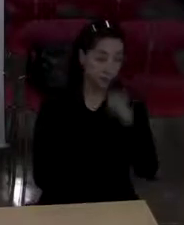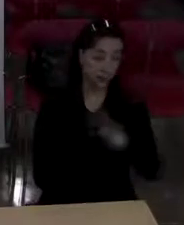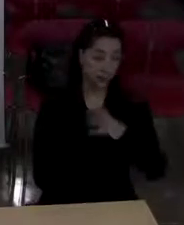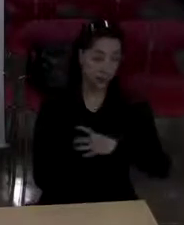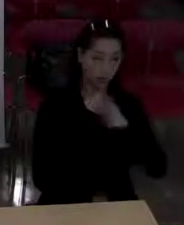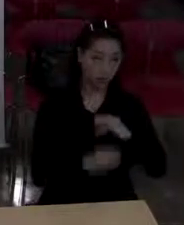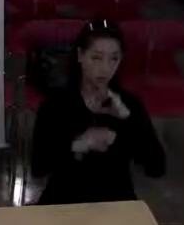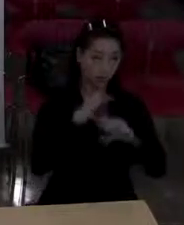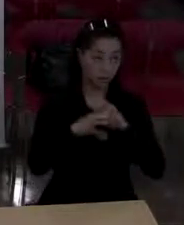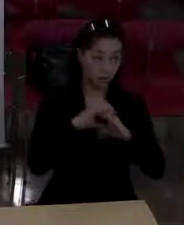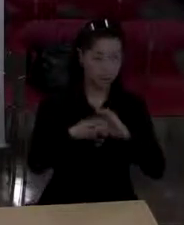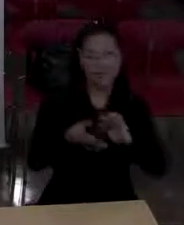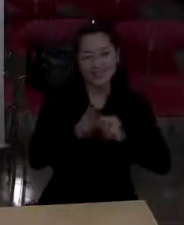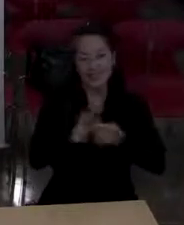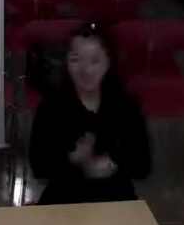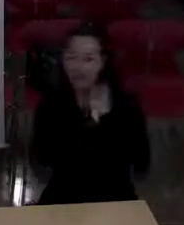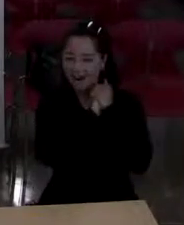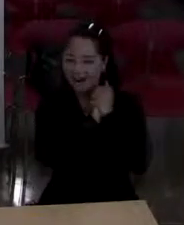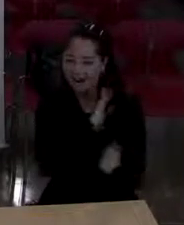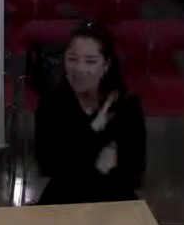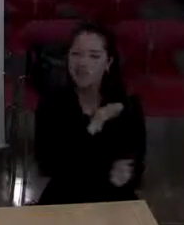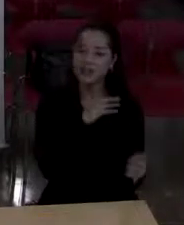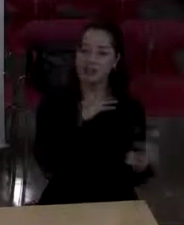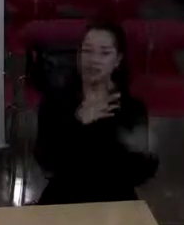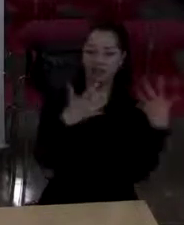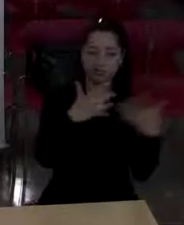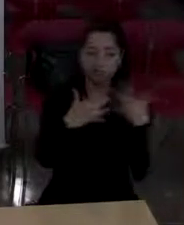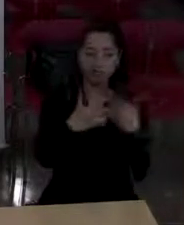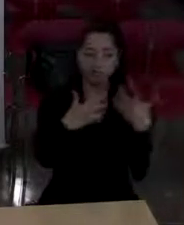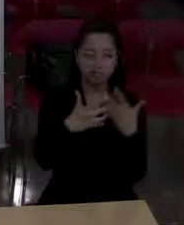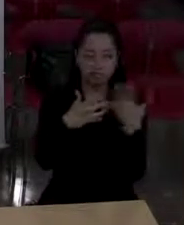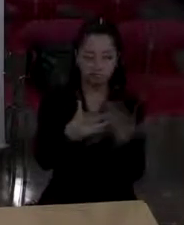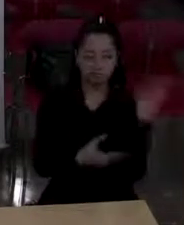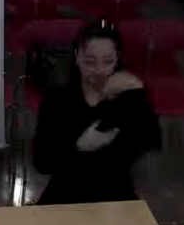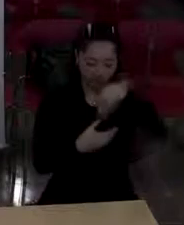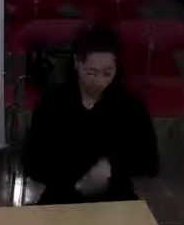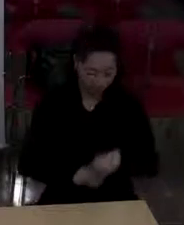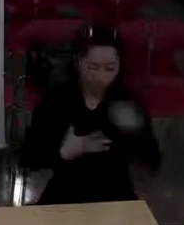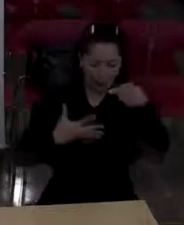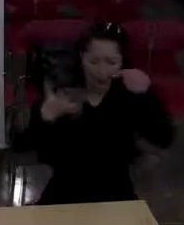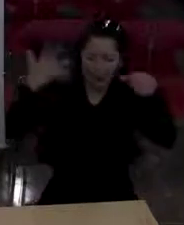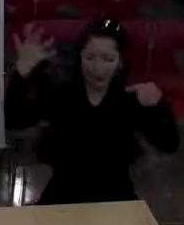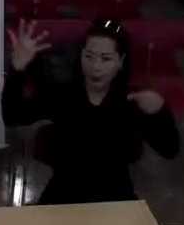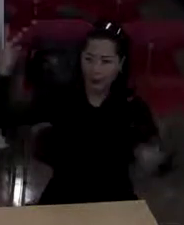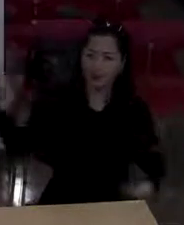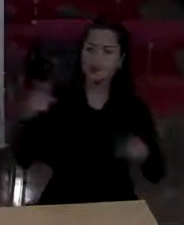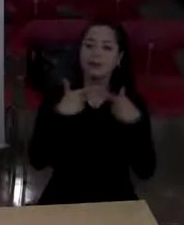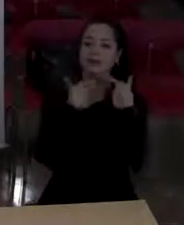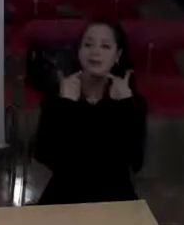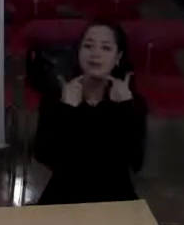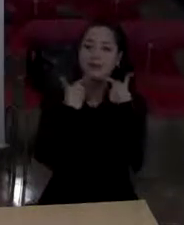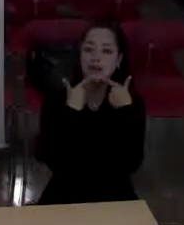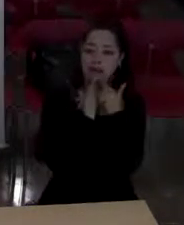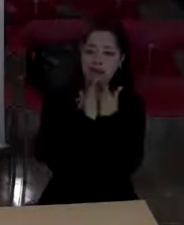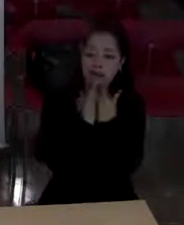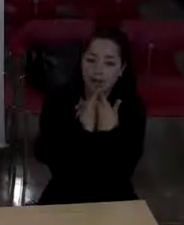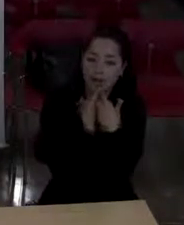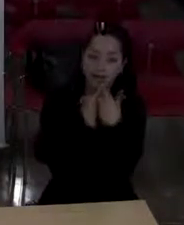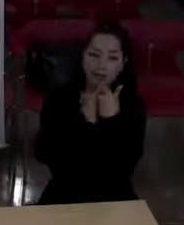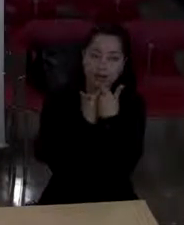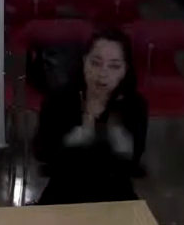diferentes situaciones sociales en la que tiene lugar. Es decir, en la habilidad de usar la lengua subyace el